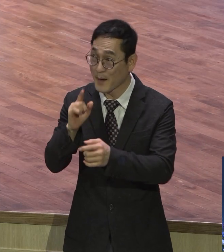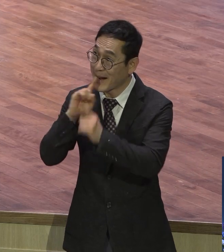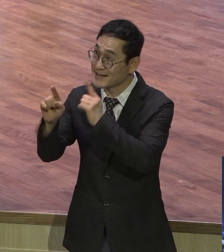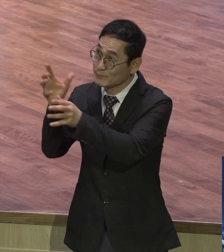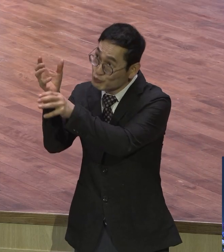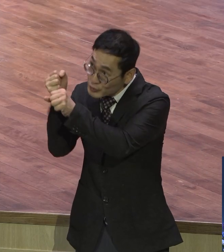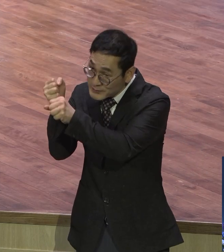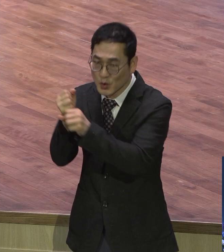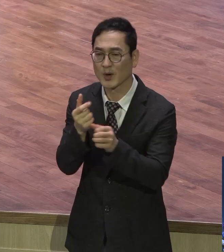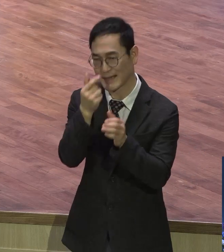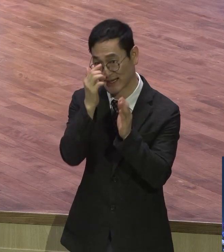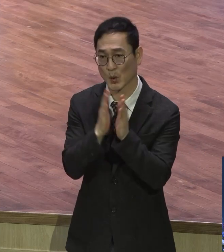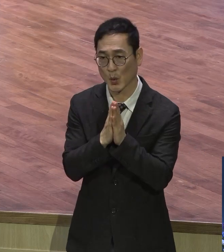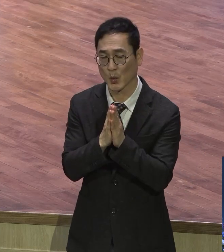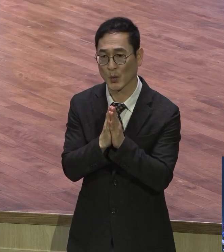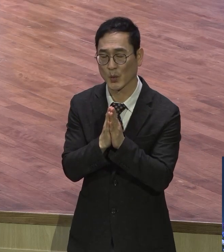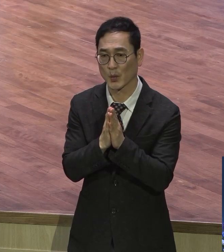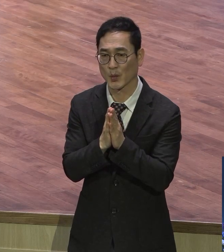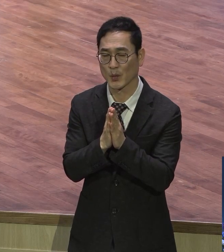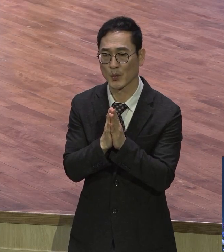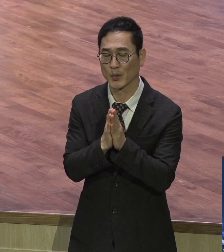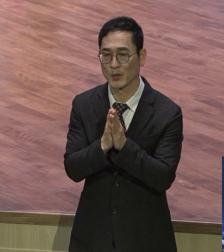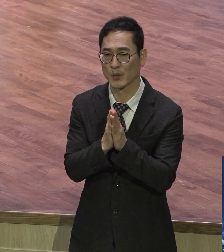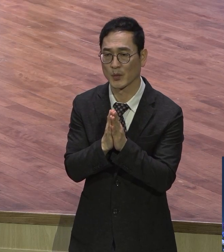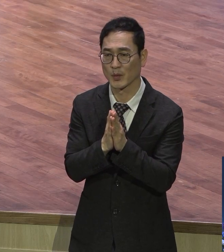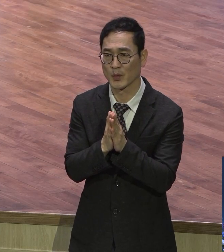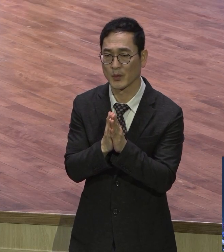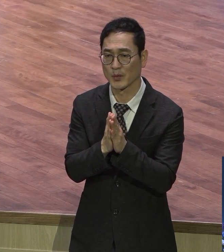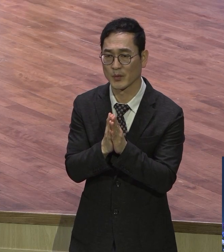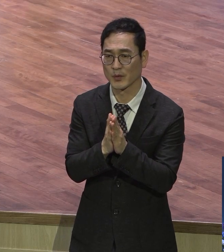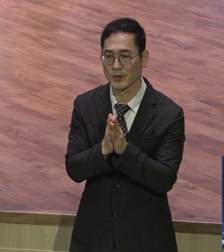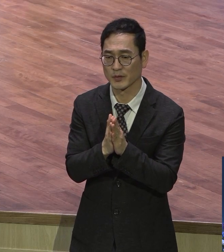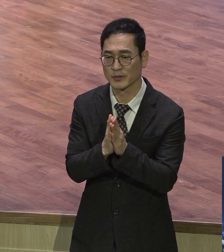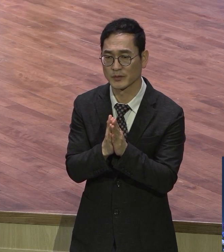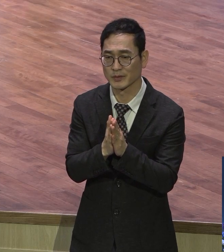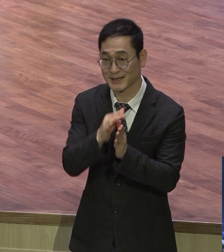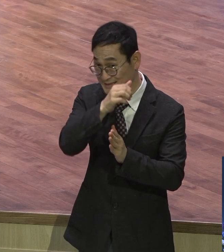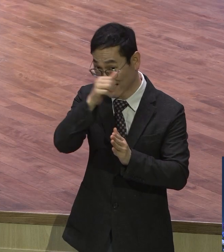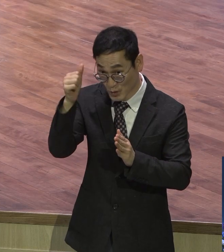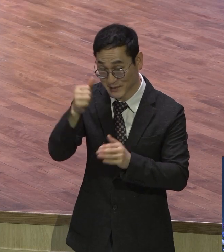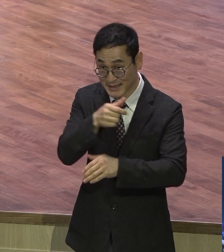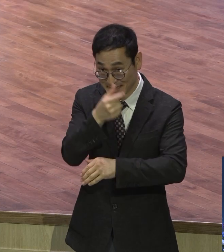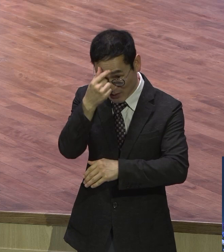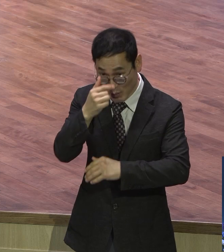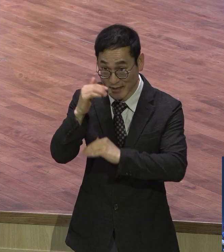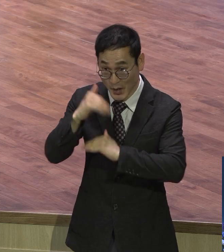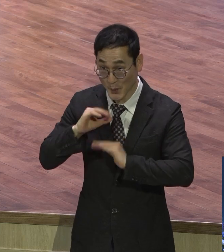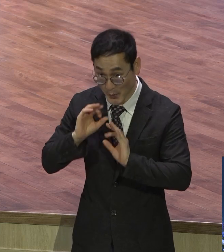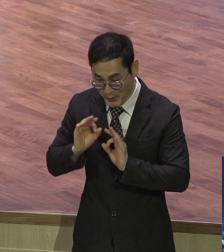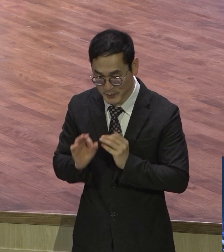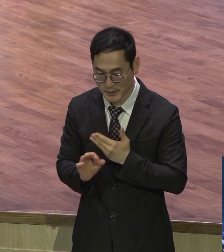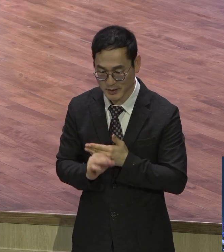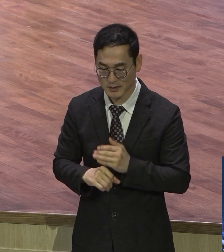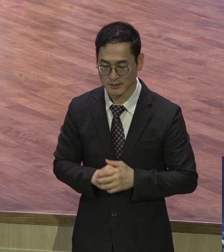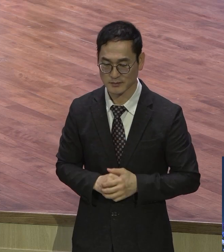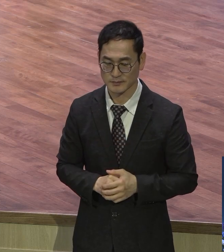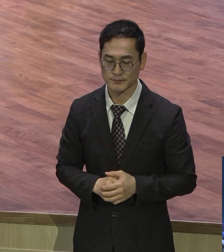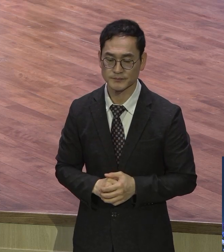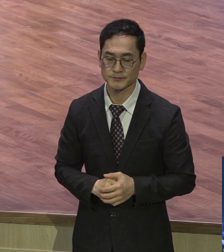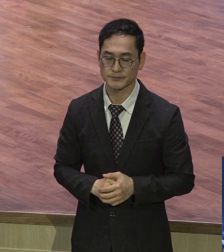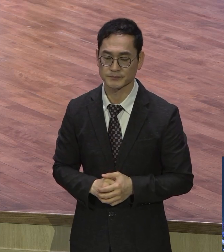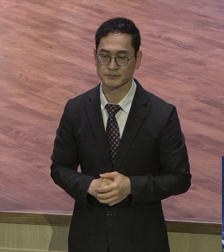거예요 기도만큼 쉬운 게 없습니다 우리 장노들 기도하는 거 보세요 지금 한 며칠 동안 내가 대표 기도를